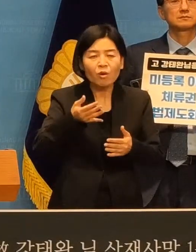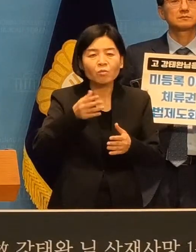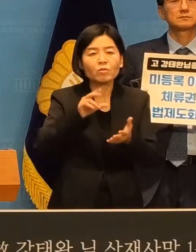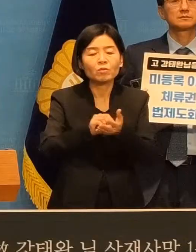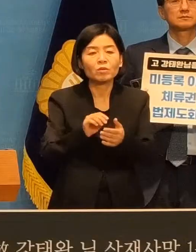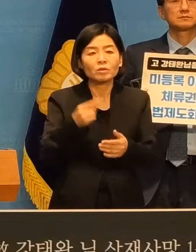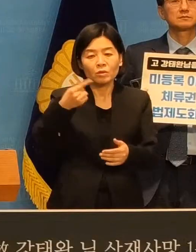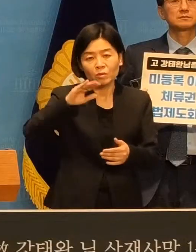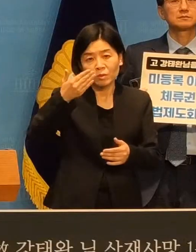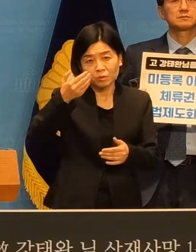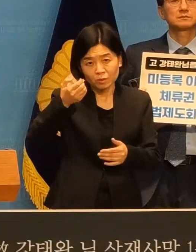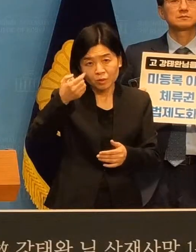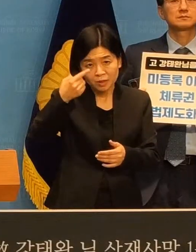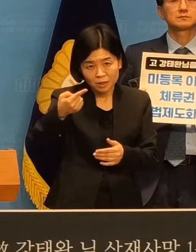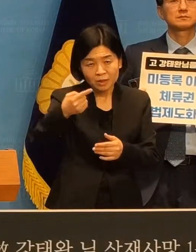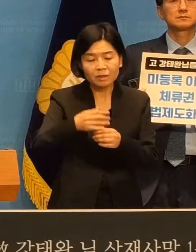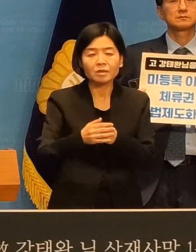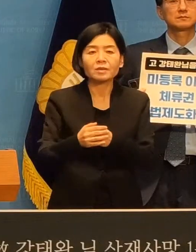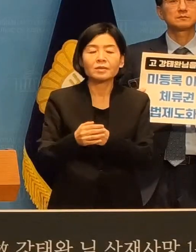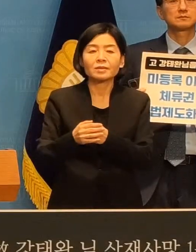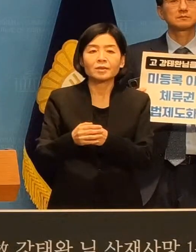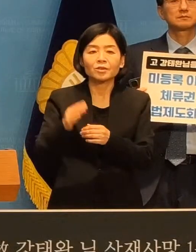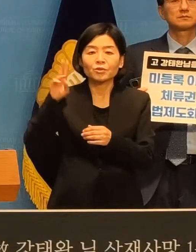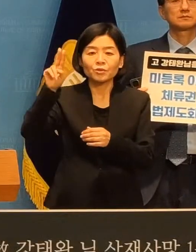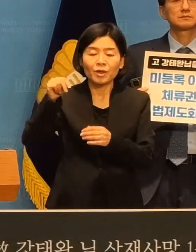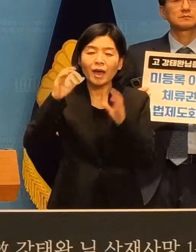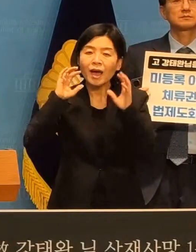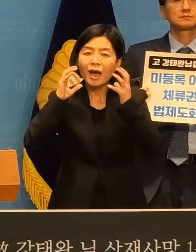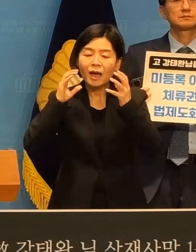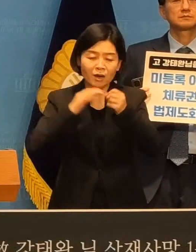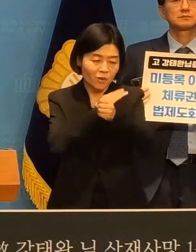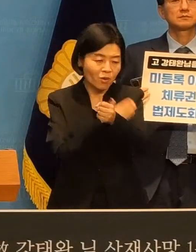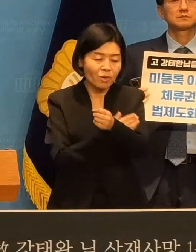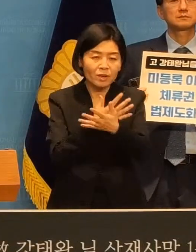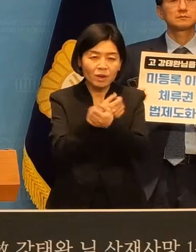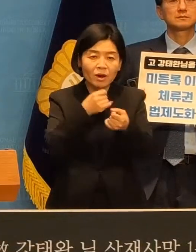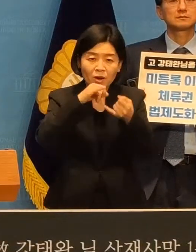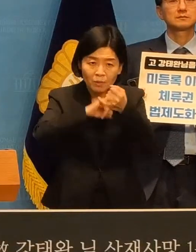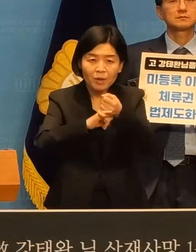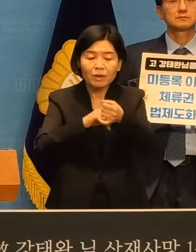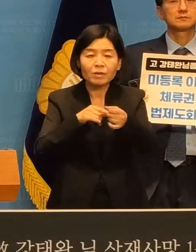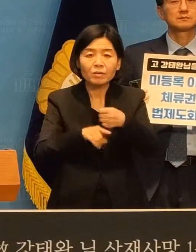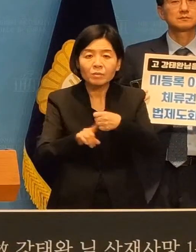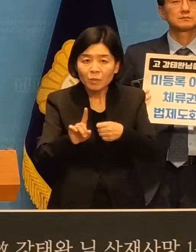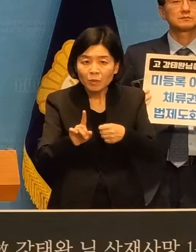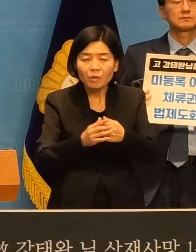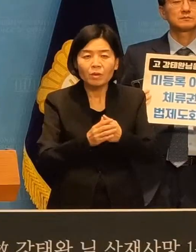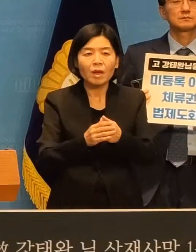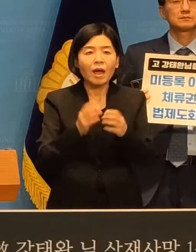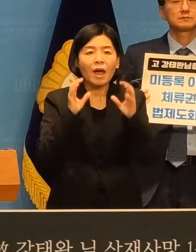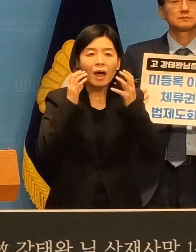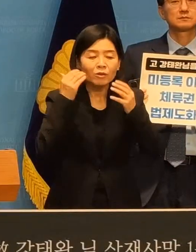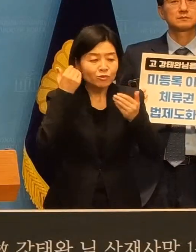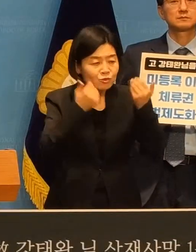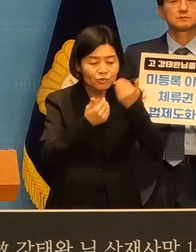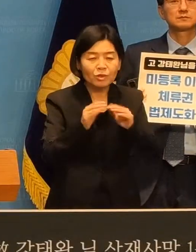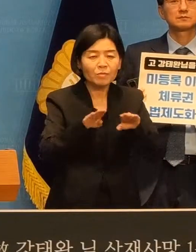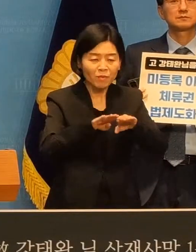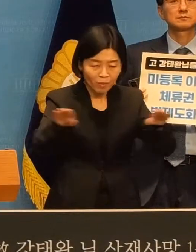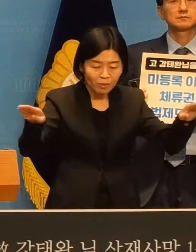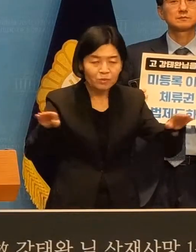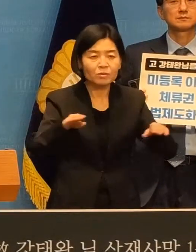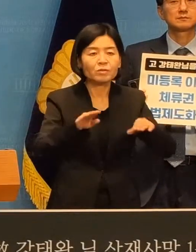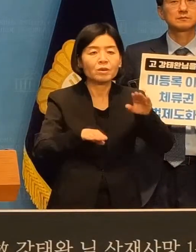1991년 한국이 비준한 유엔 아동권리 협약은 모든 아동에게 차별 없이 권리를 보장할 것을 명시하고 있다.